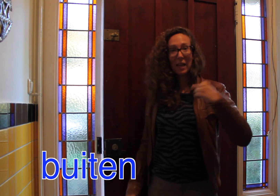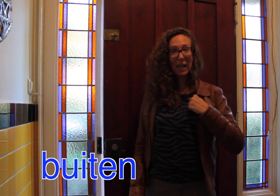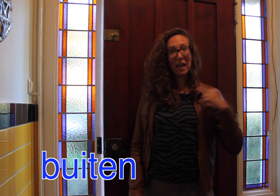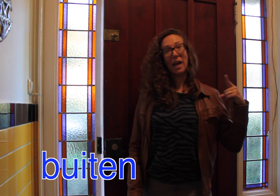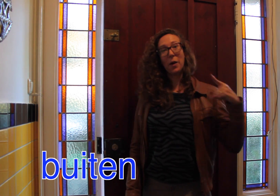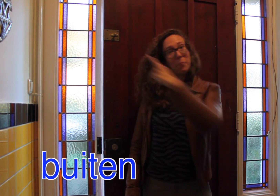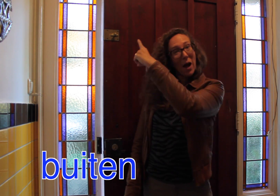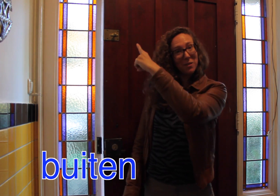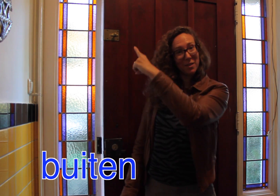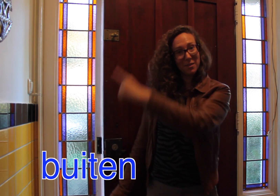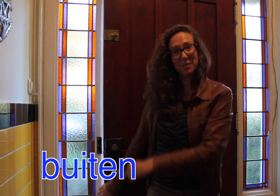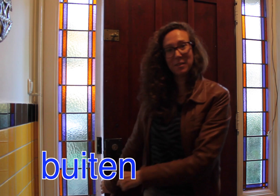Ik ga naar buiten.